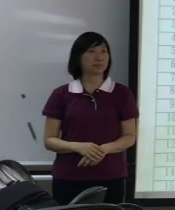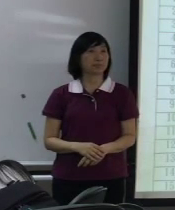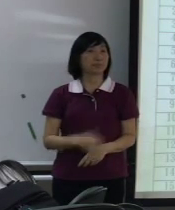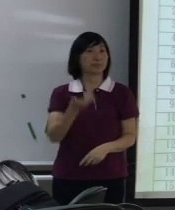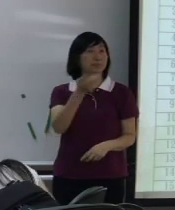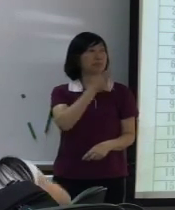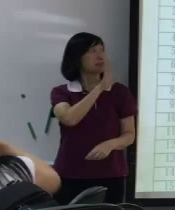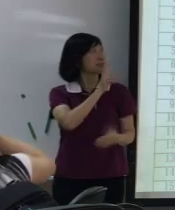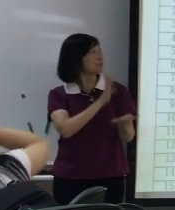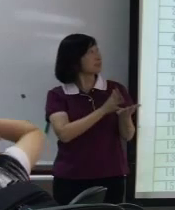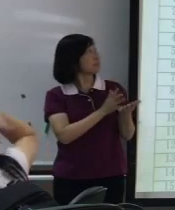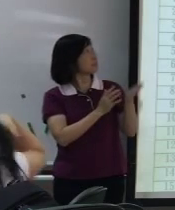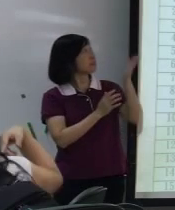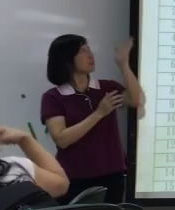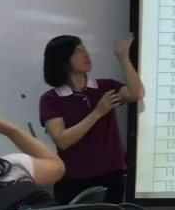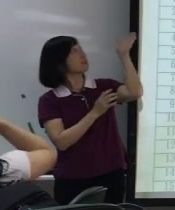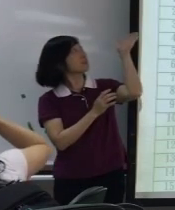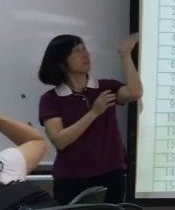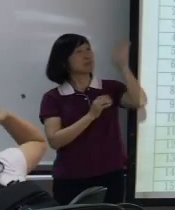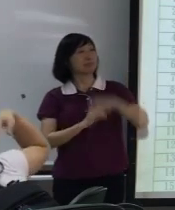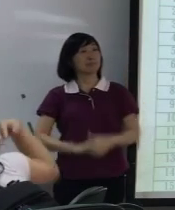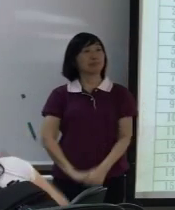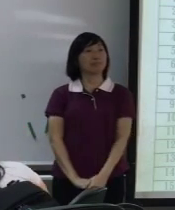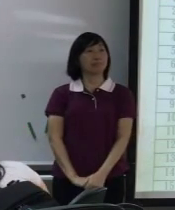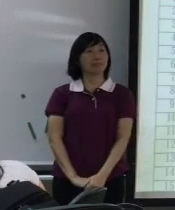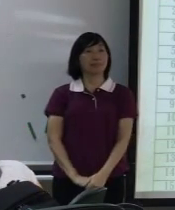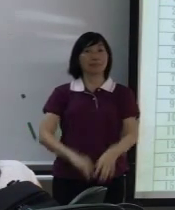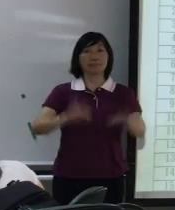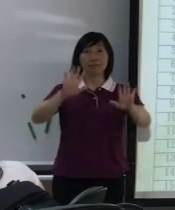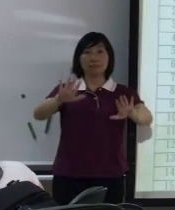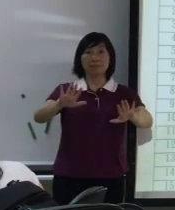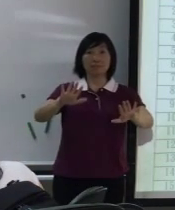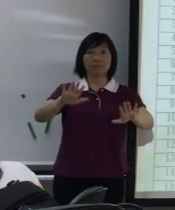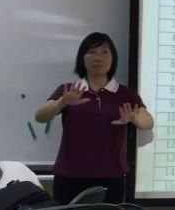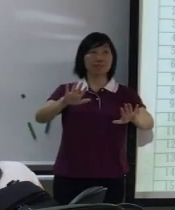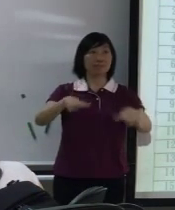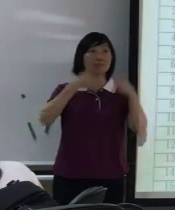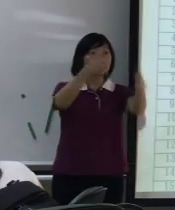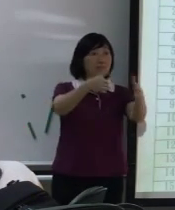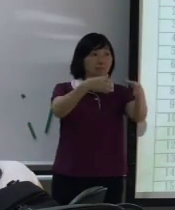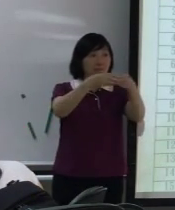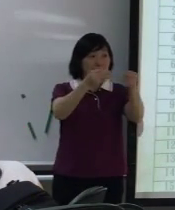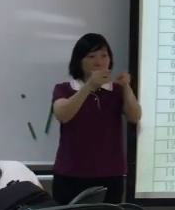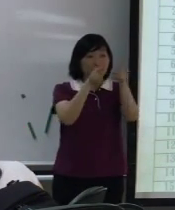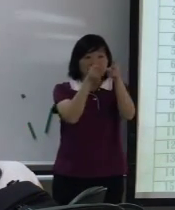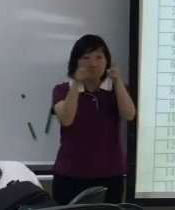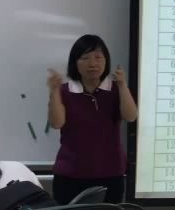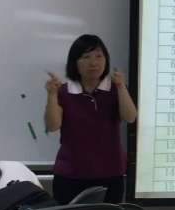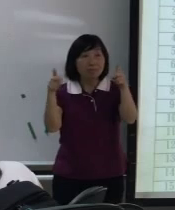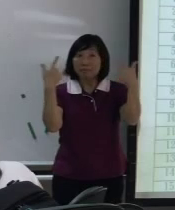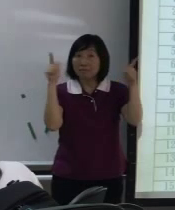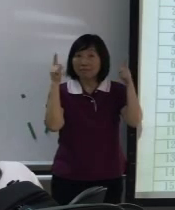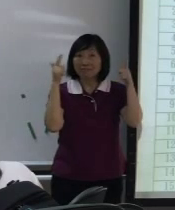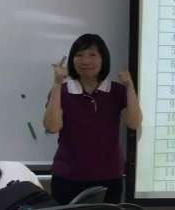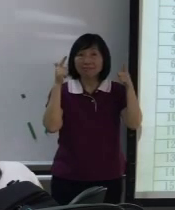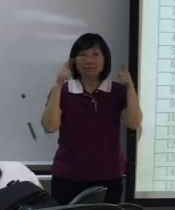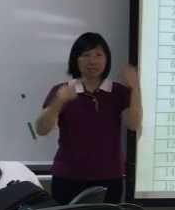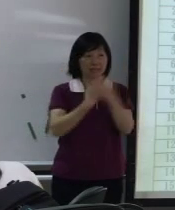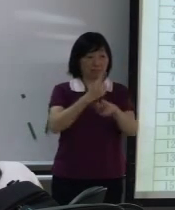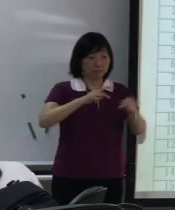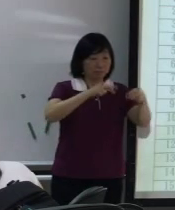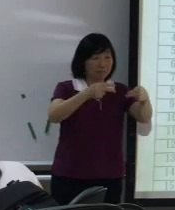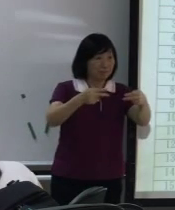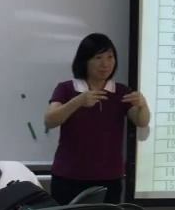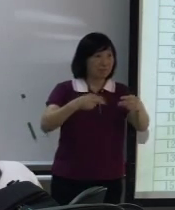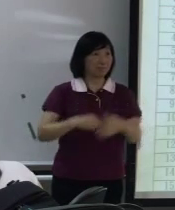了。我们这一次不是只有词汇，不是只有修改